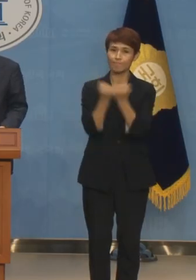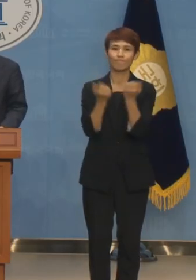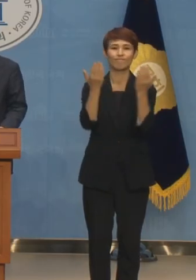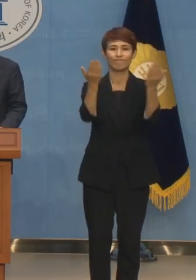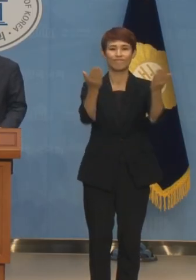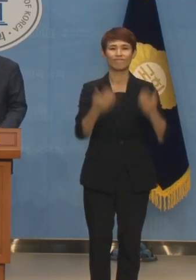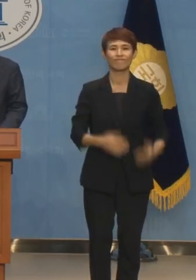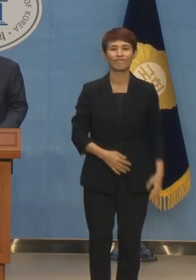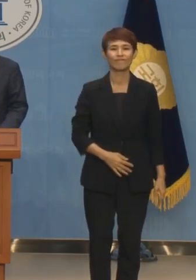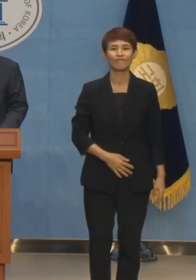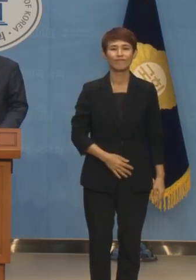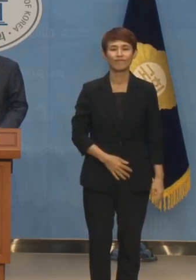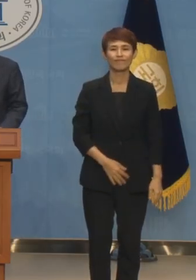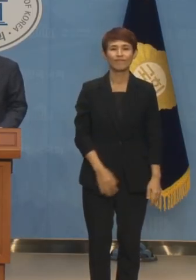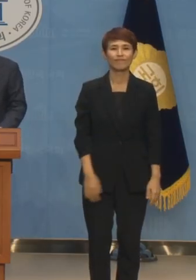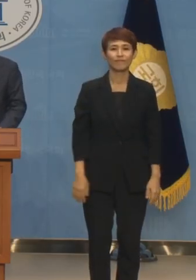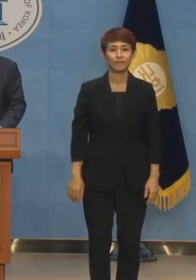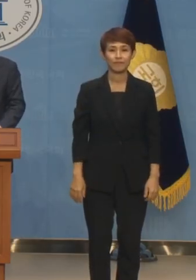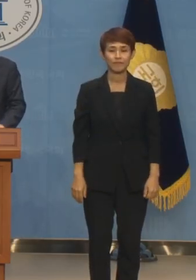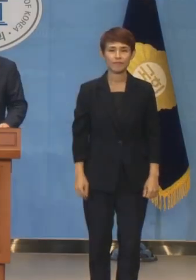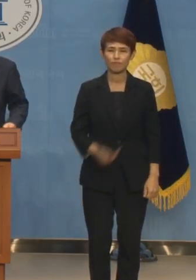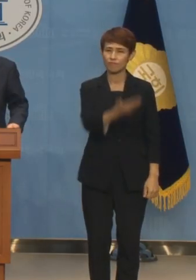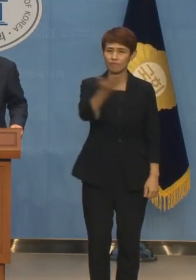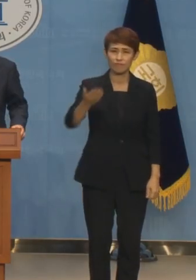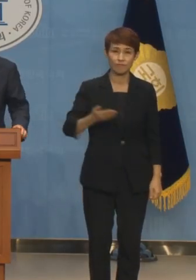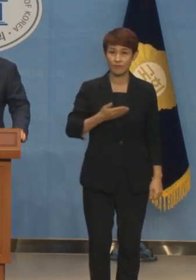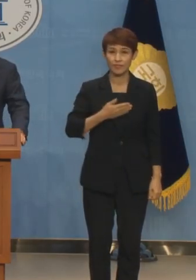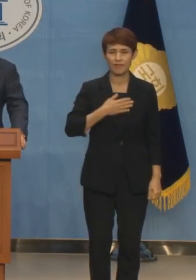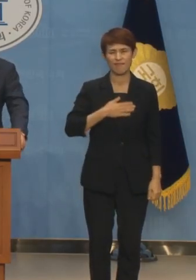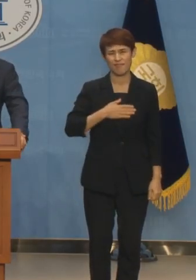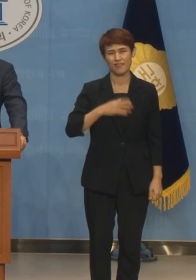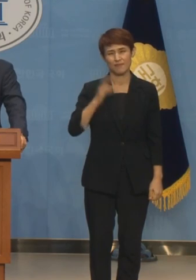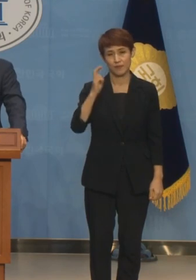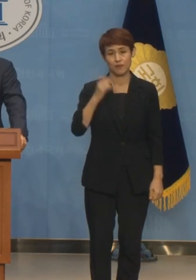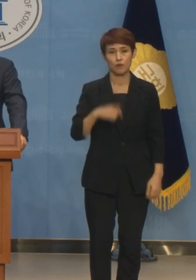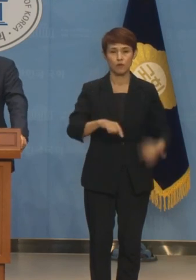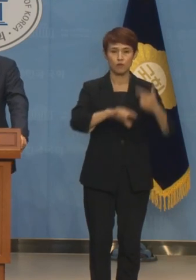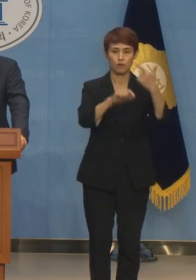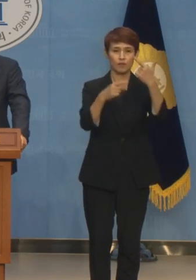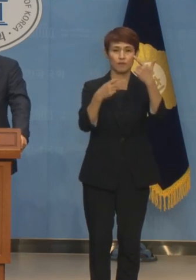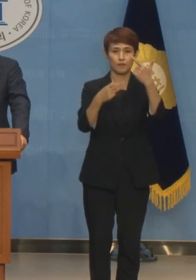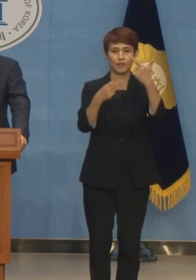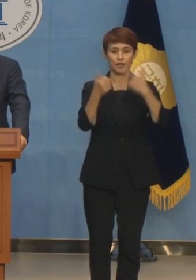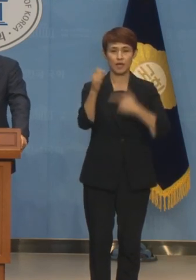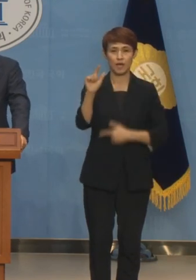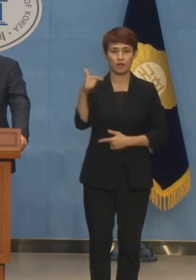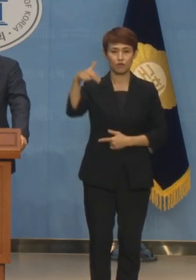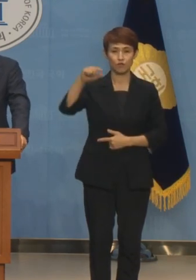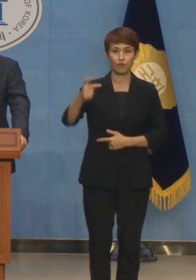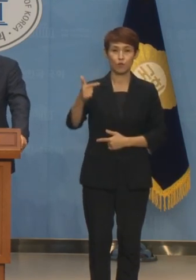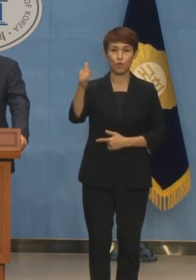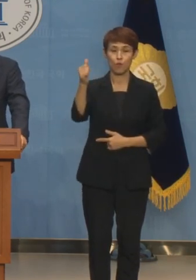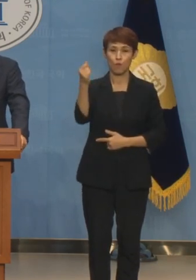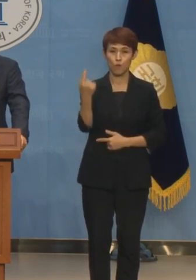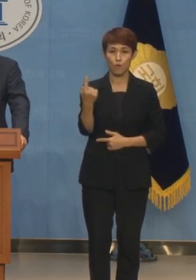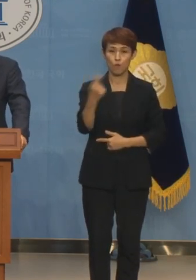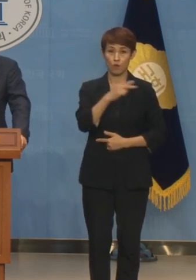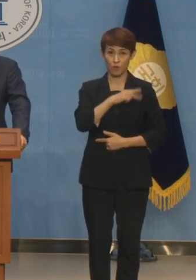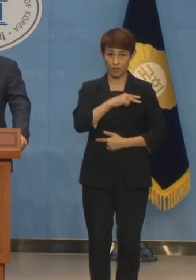드리도록 하겠습니다. 여러분들 아시다시피 지난 6월 13일 한준호 의원이 대표